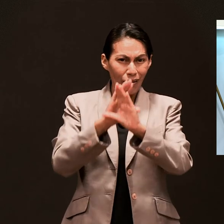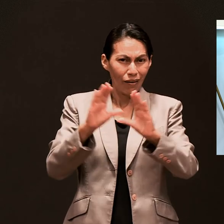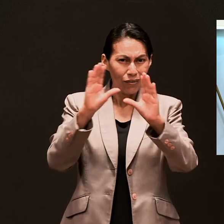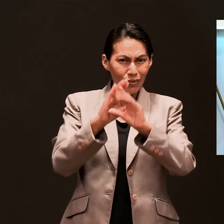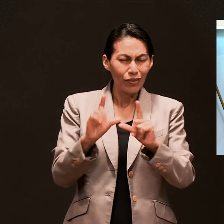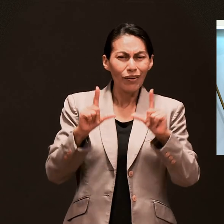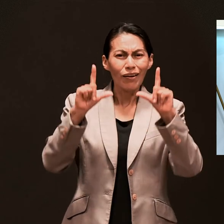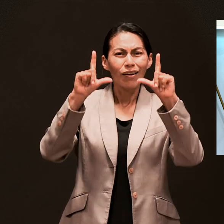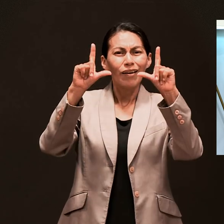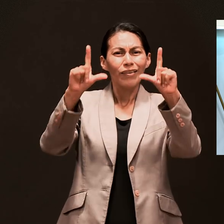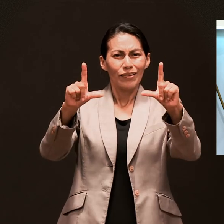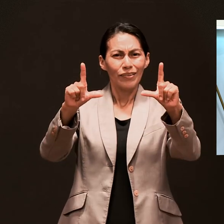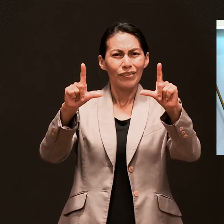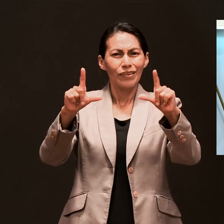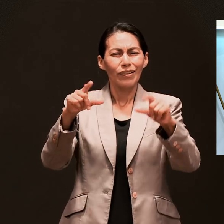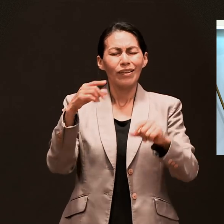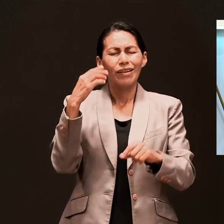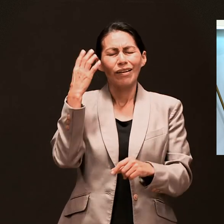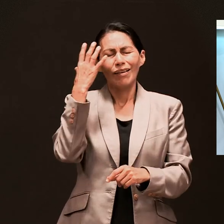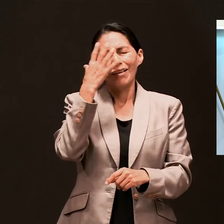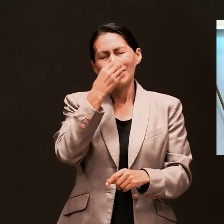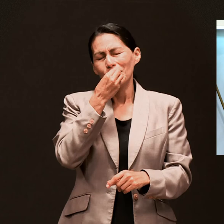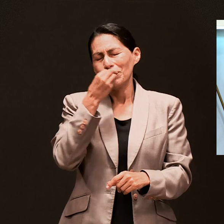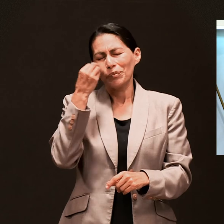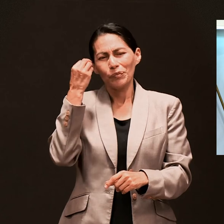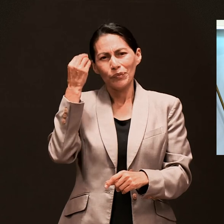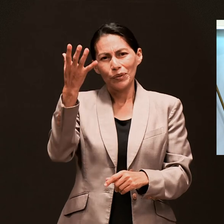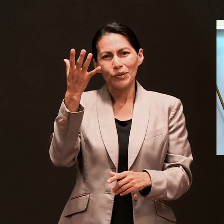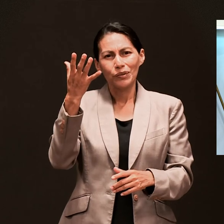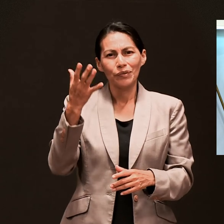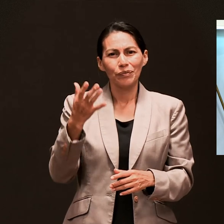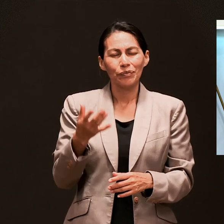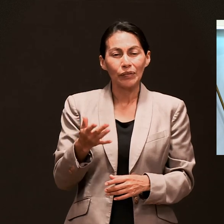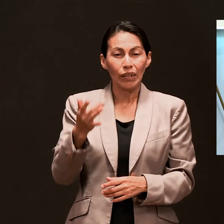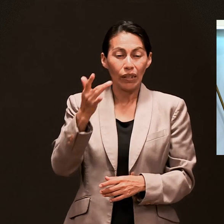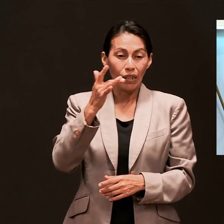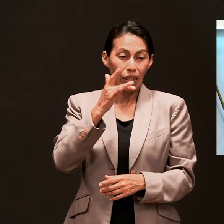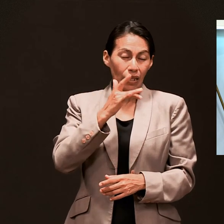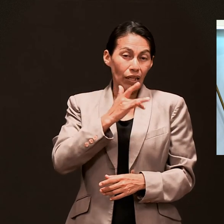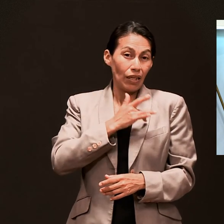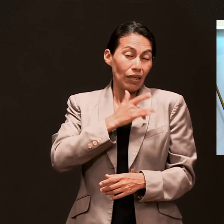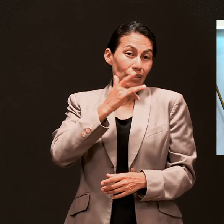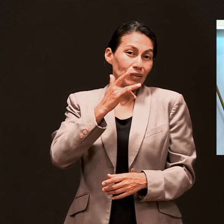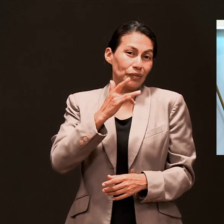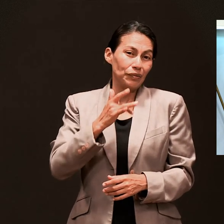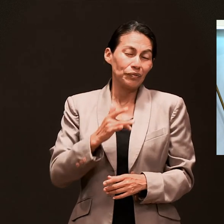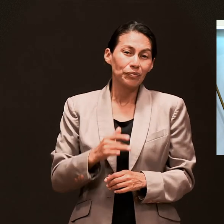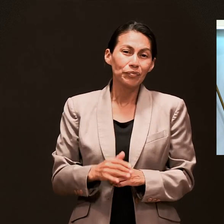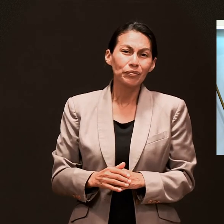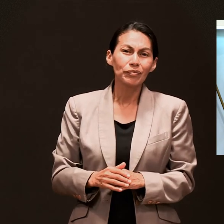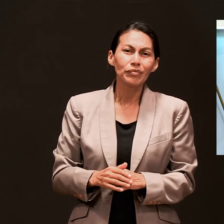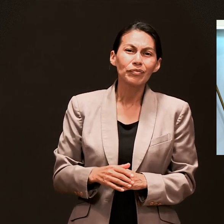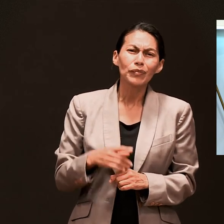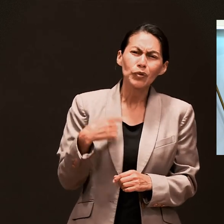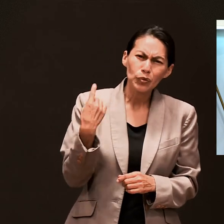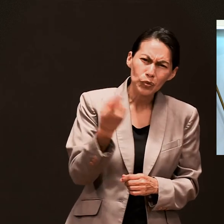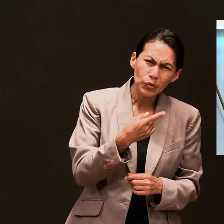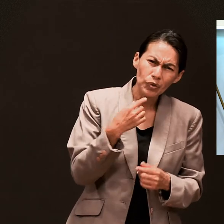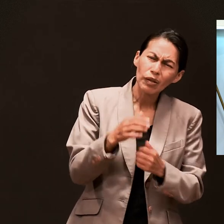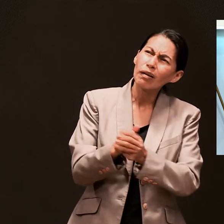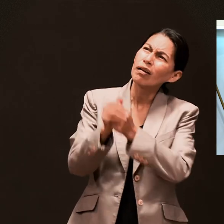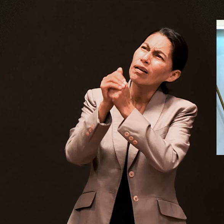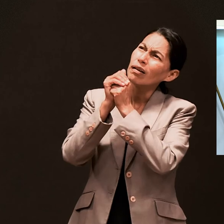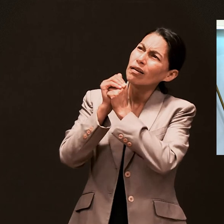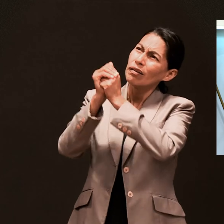Dios una una expresión que nos llega al corazón